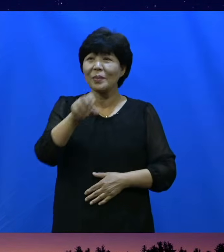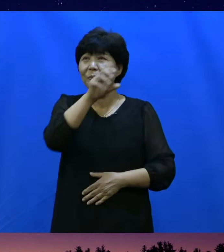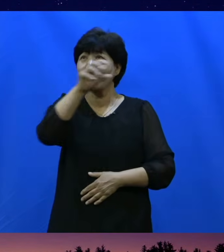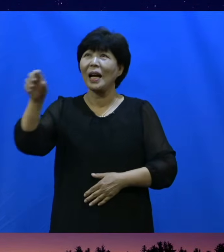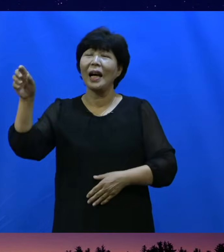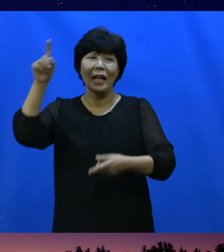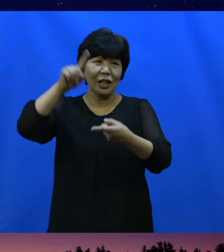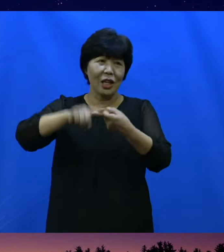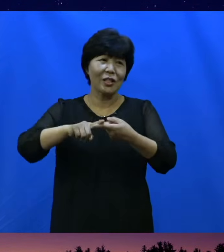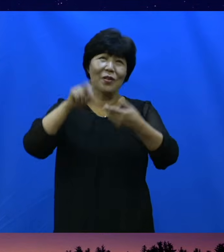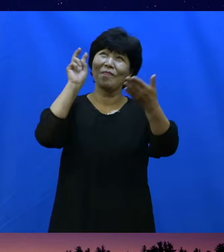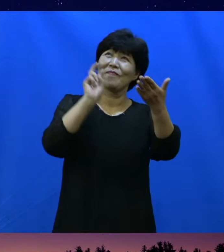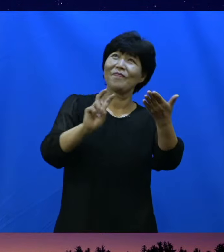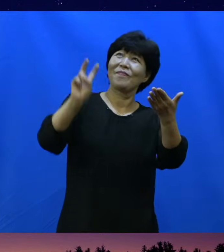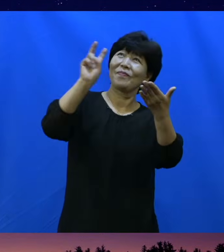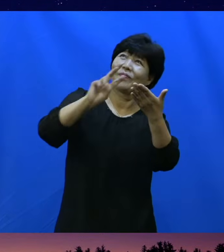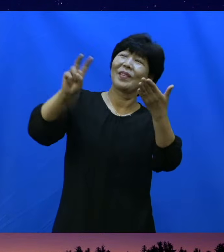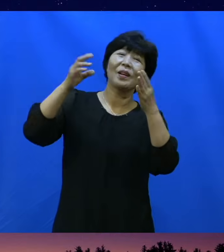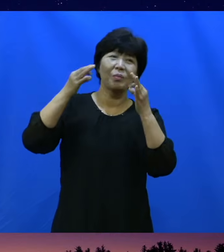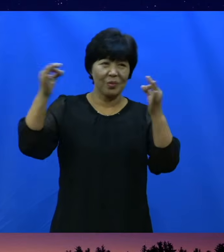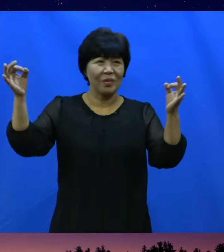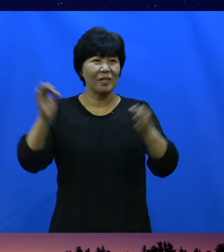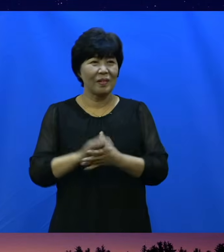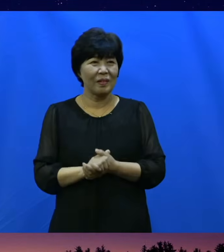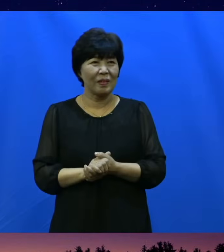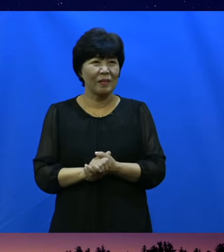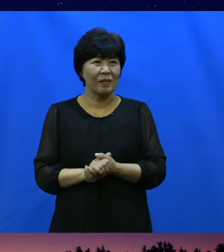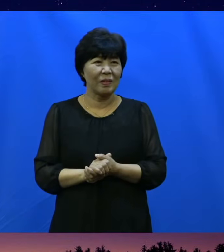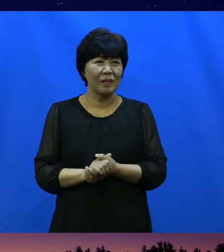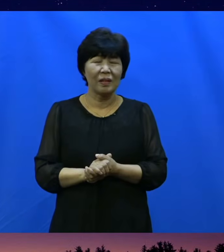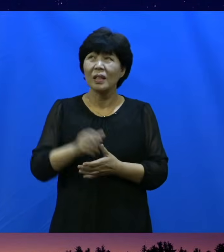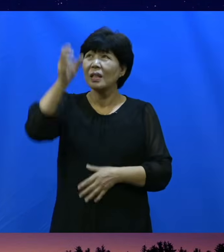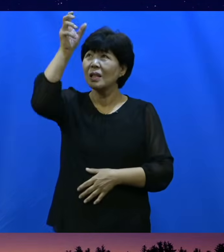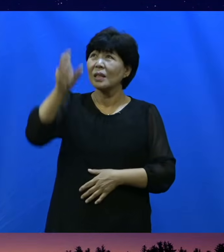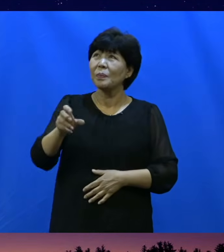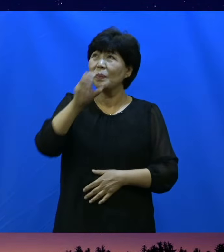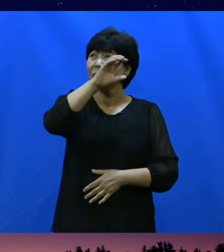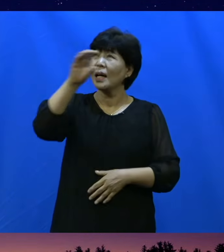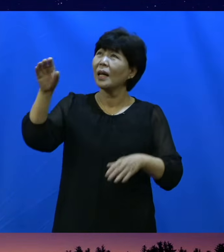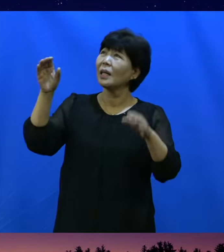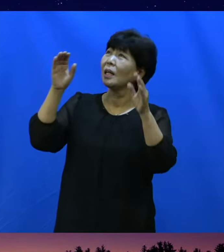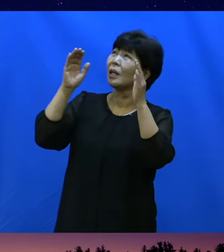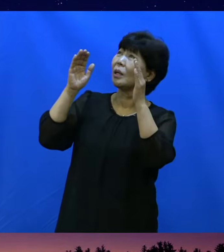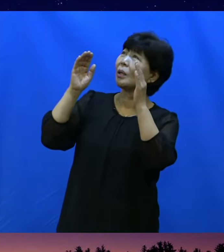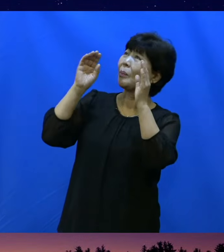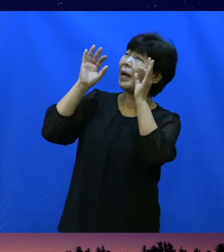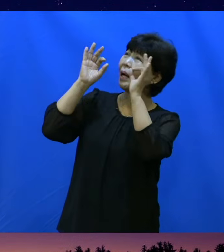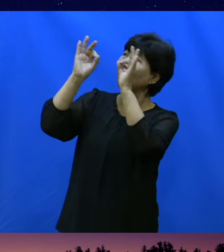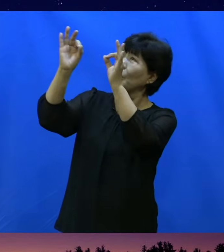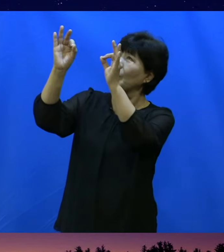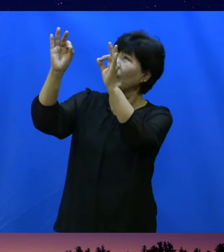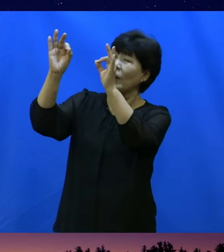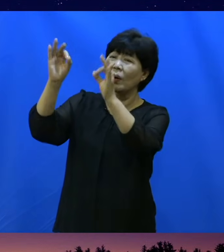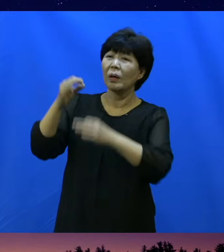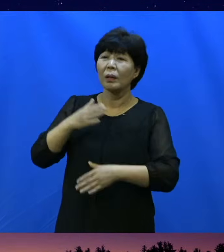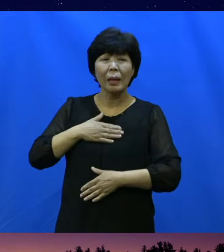여러분, 내가 아무런 가치가 없다고 느껴질 때 십자가를 바라보세요. 너는 얼마나 나에게 귀중한 존재인지 아느냐.